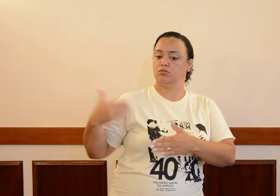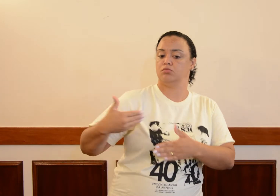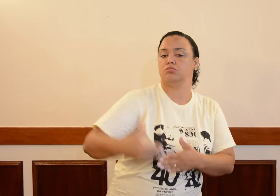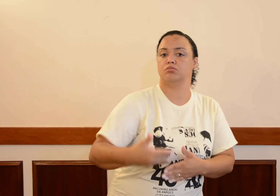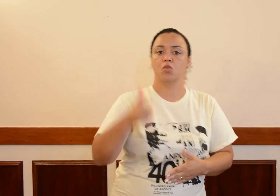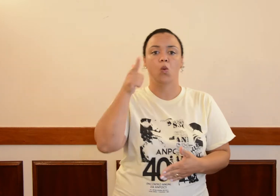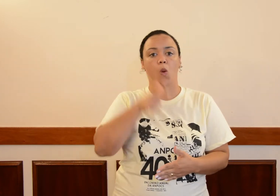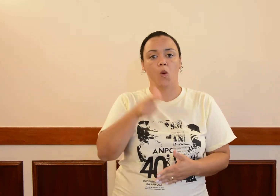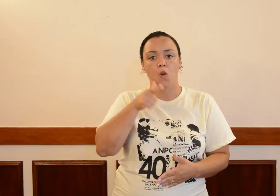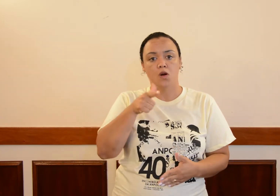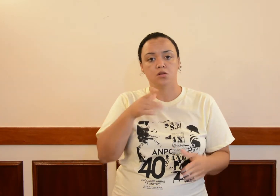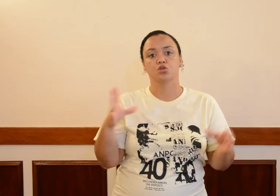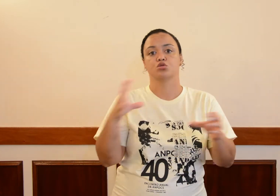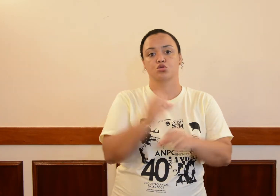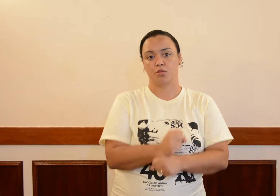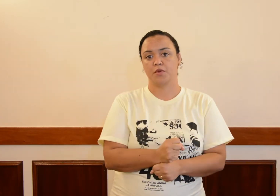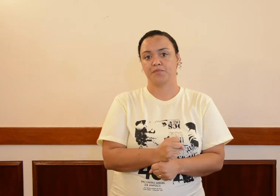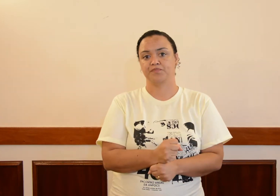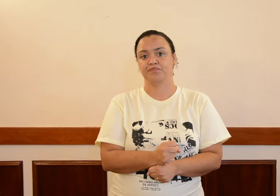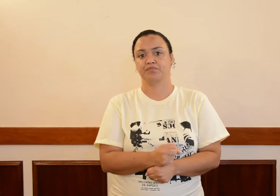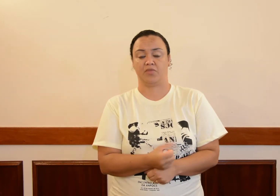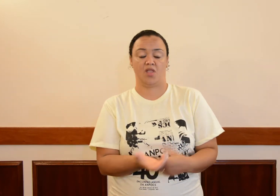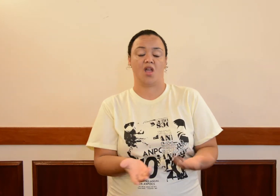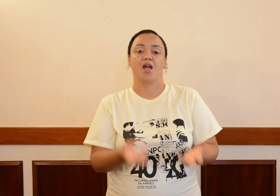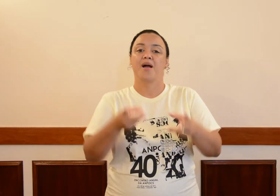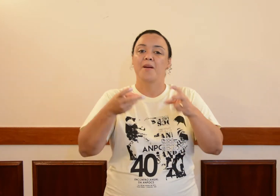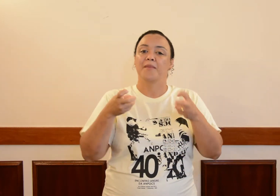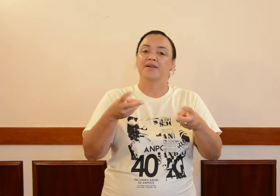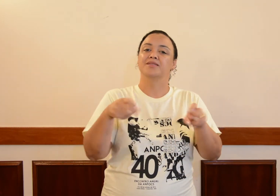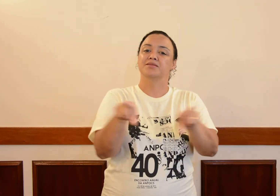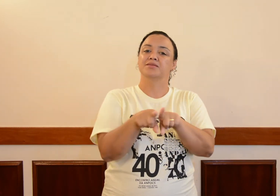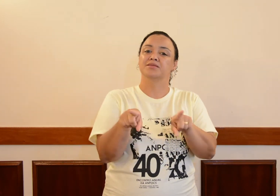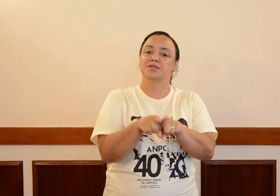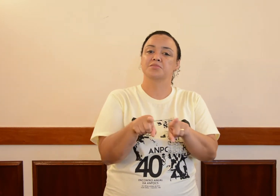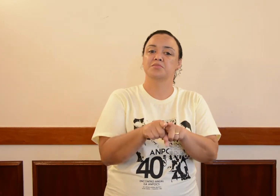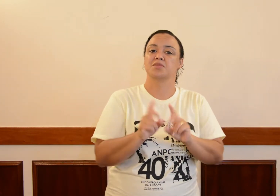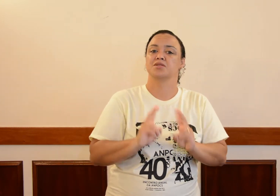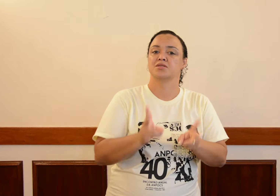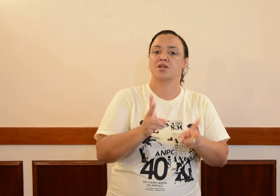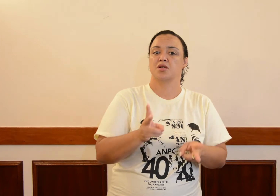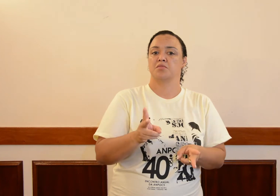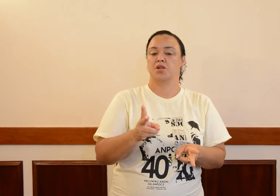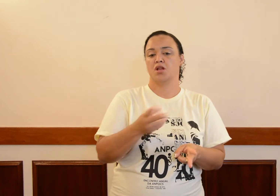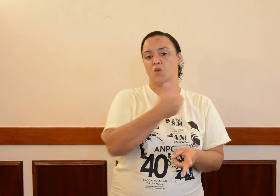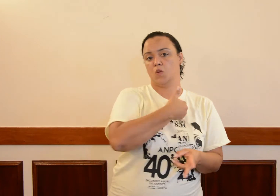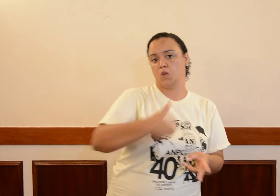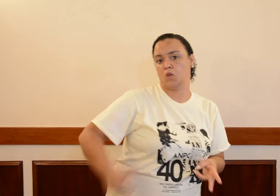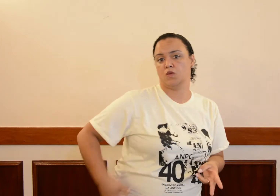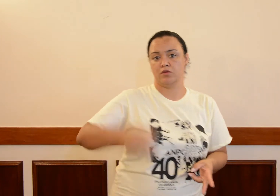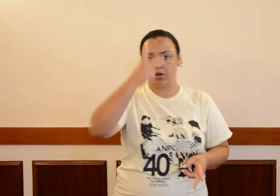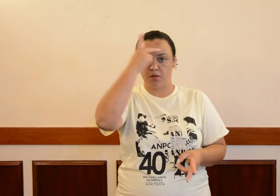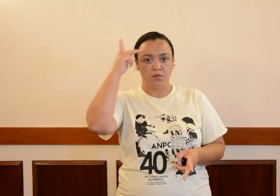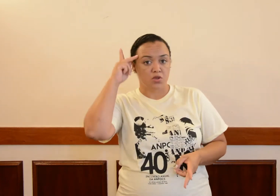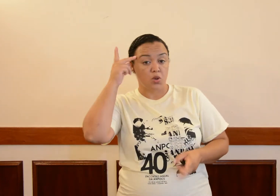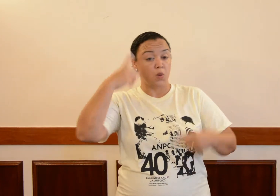Atenta para as realidades locais resultantes de formas particulares de governo das pessoas e concebendo as políticas públicas